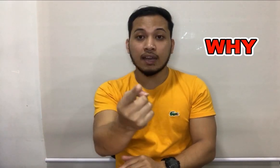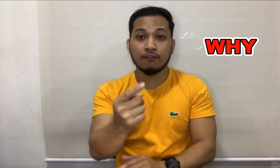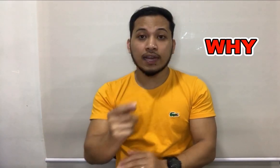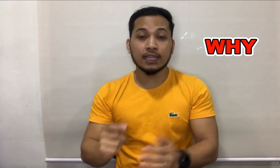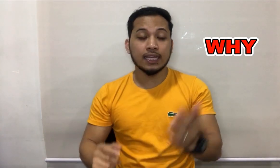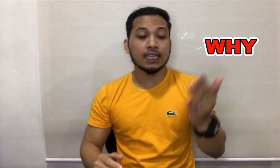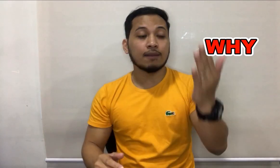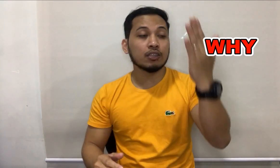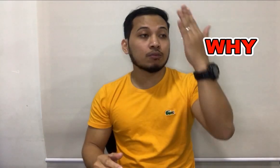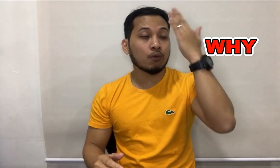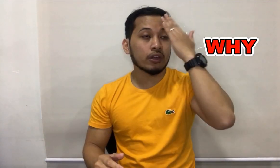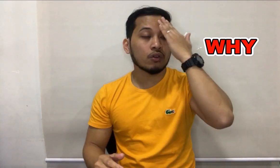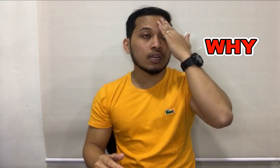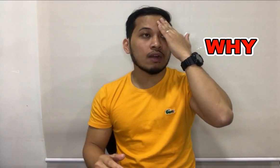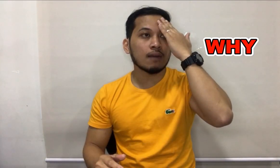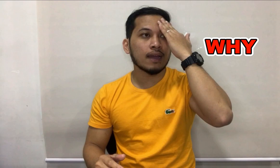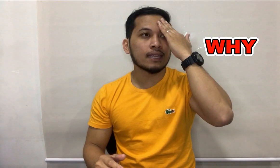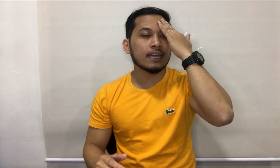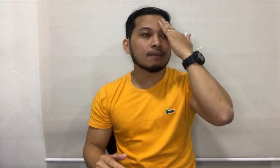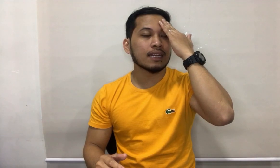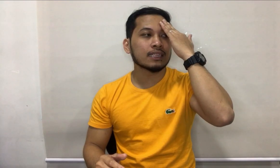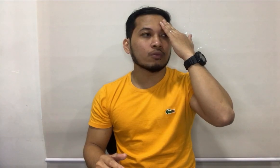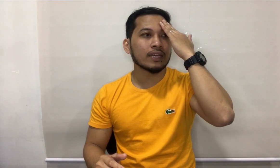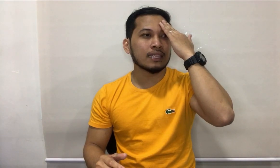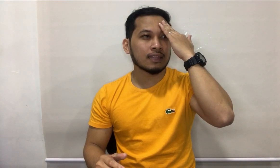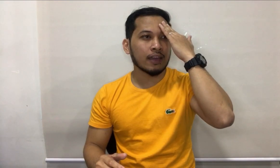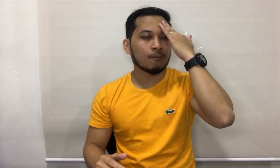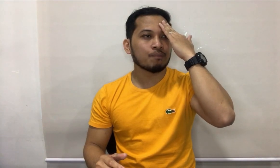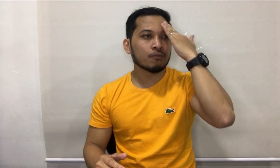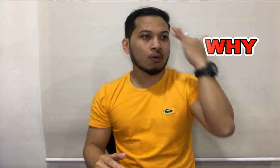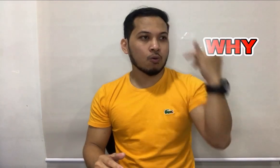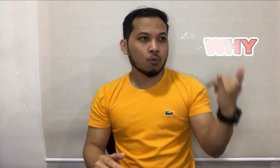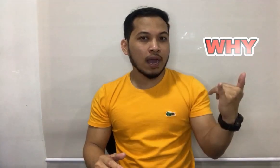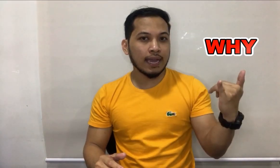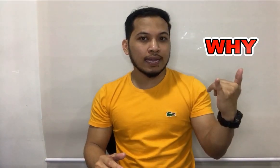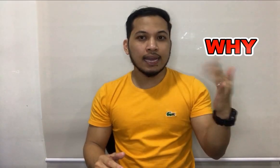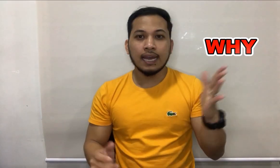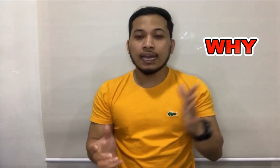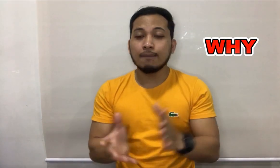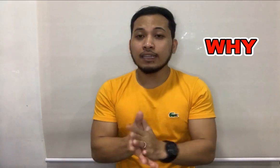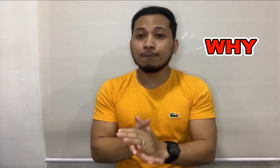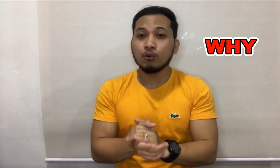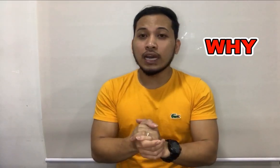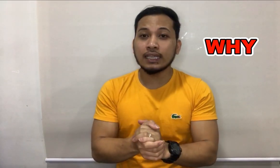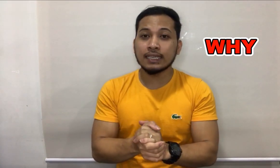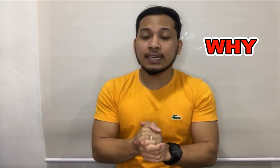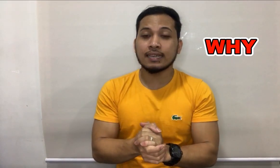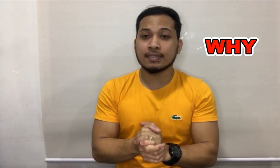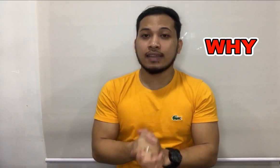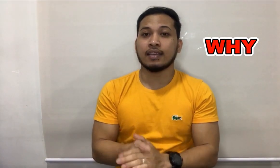ay left-handed, then gamitin po ang inyong kaliwang kamay, then magle-letter Y din tayo. Y. Gamitin po natin siya sa isang